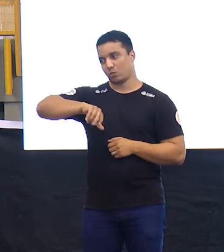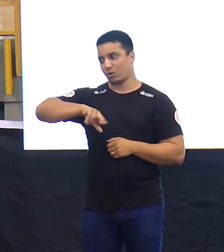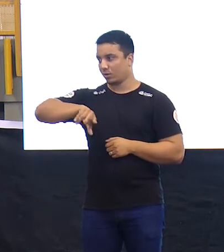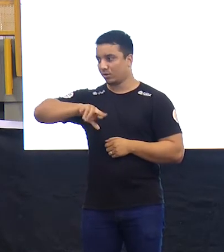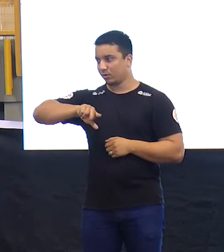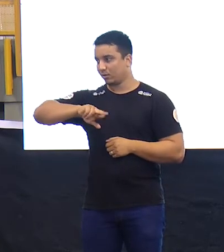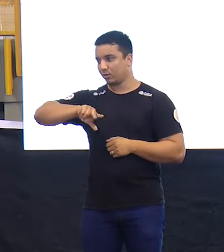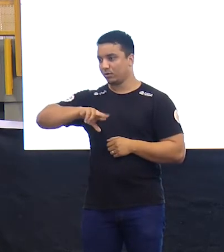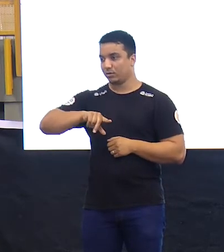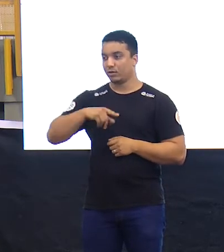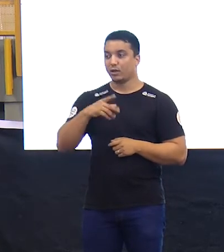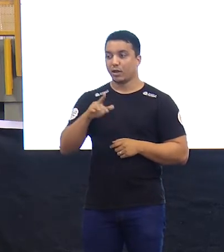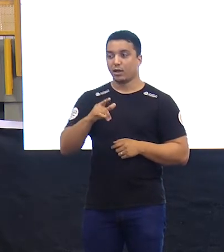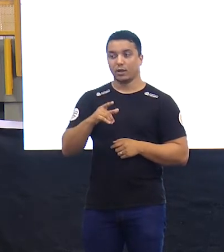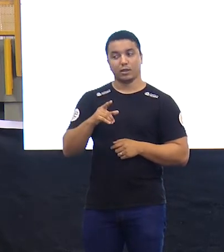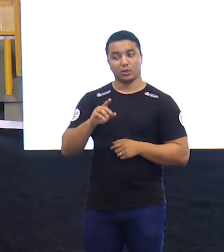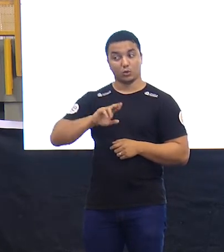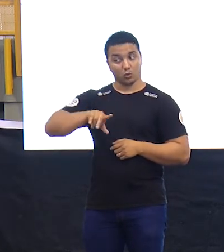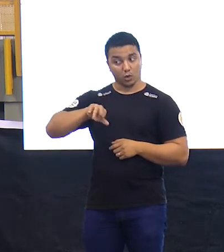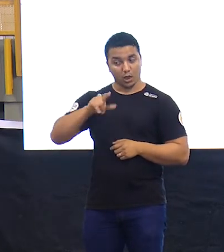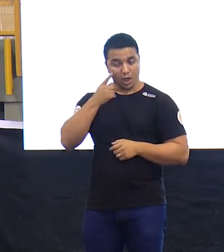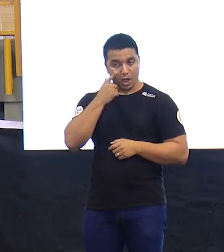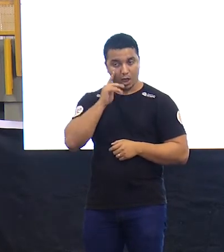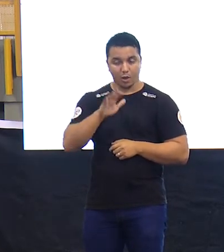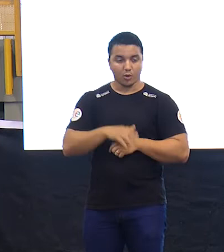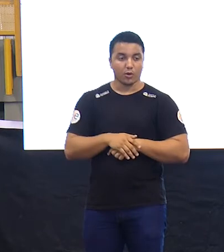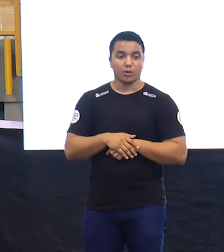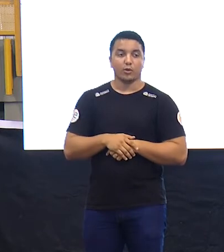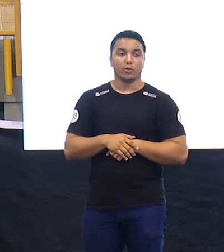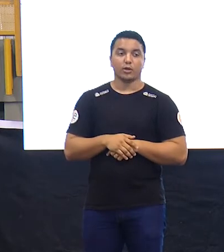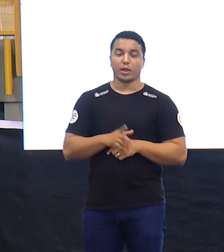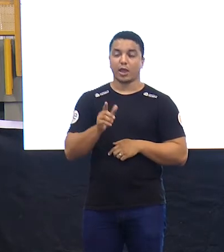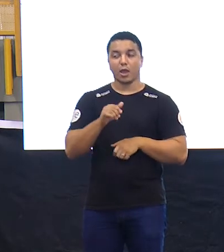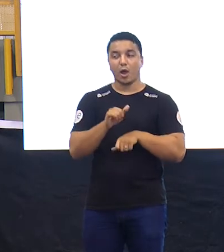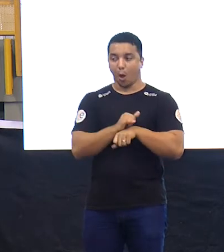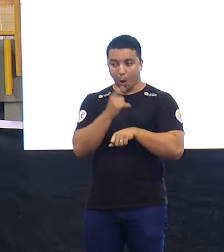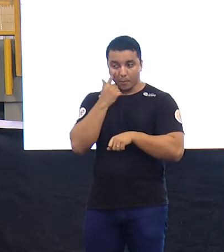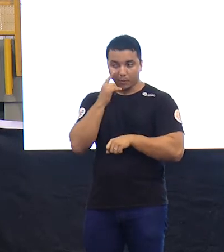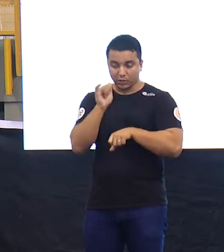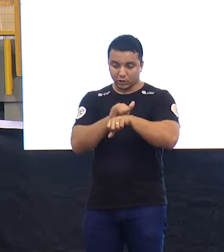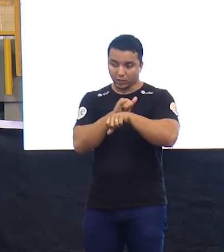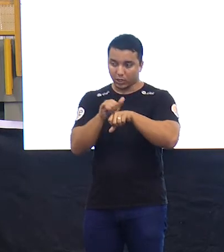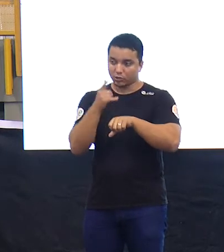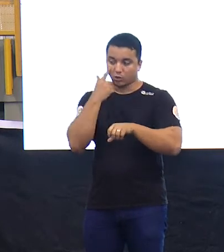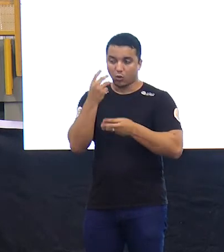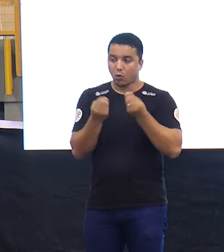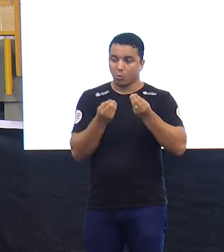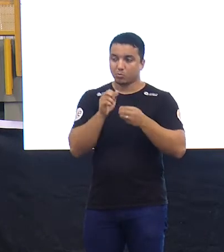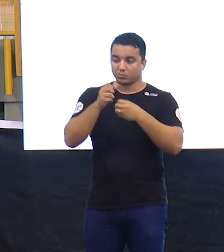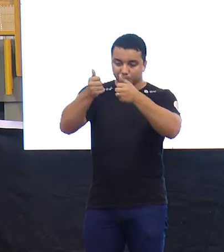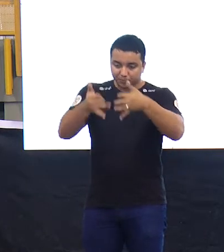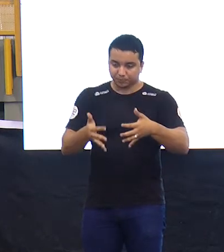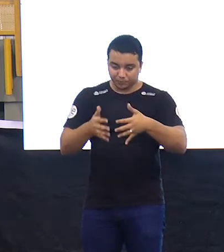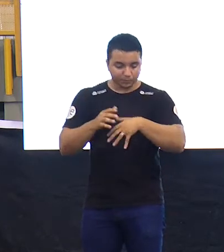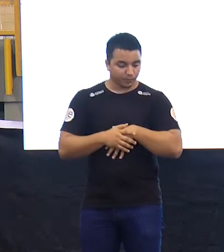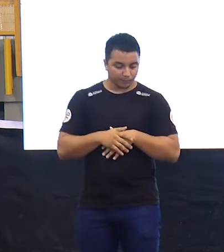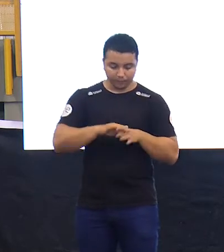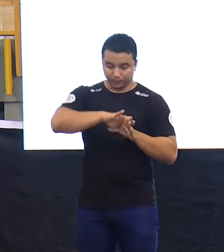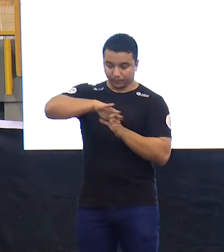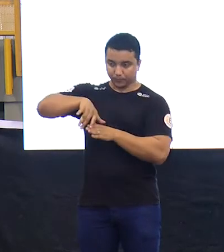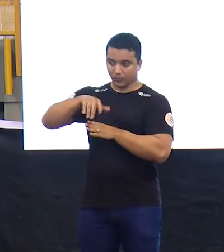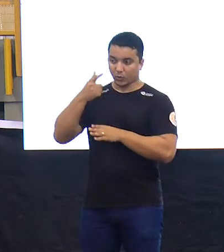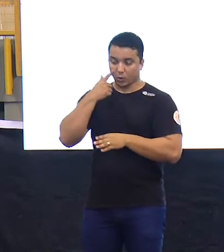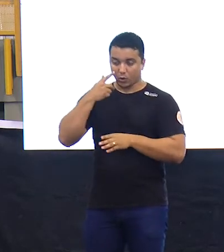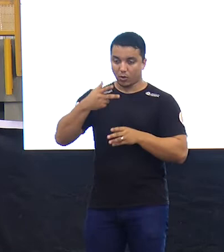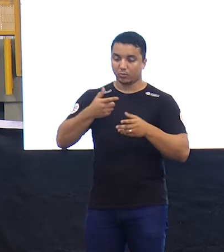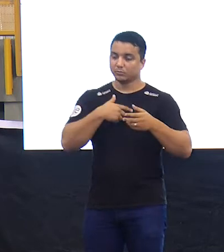Não. Pegadinha do malandro, hein? Essa é pegadinha, não é. Vamos lá, como é que eu vou fazer isso?